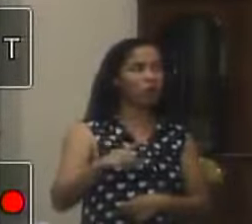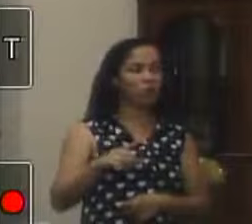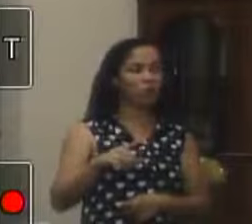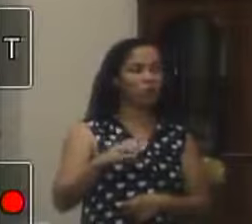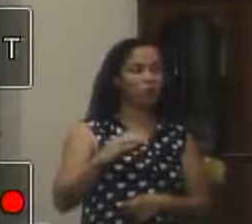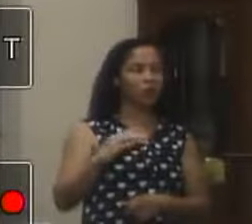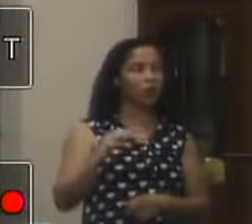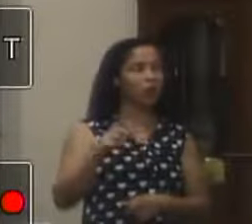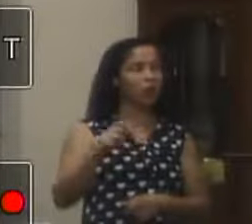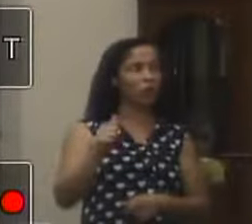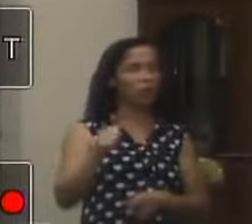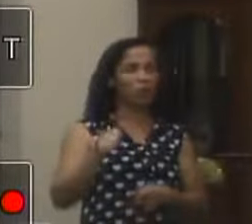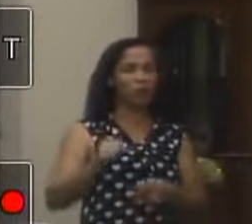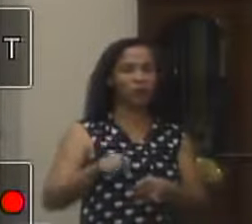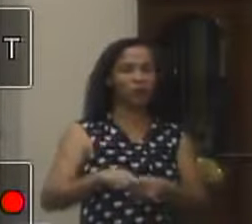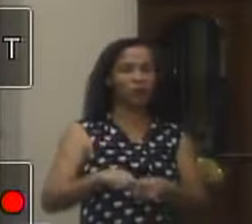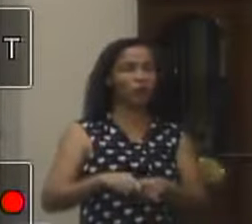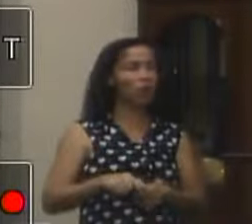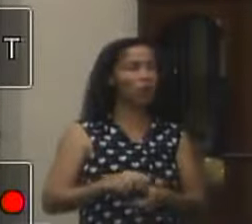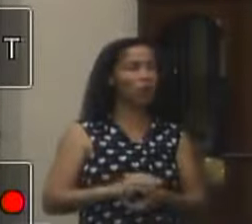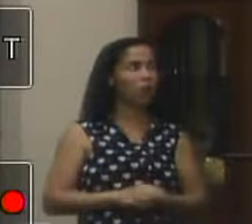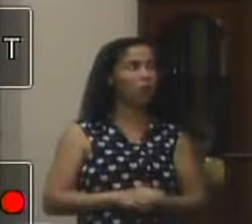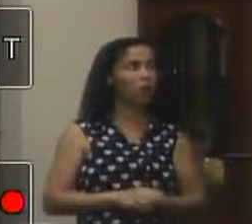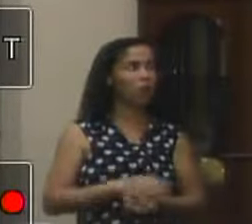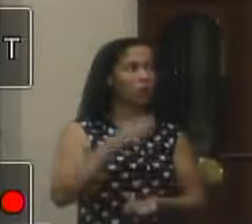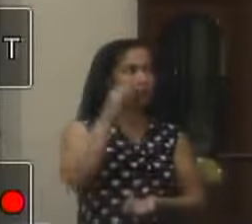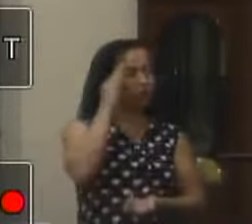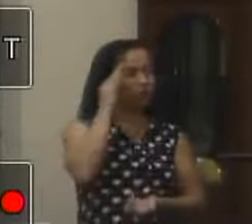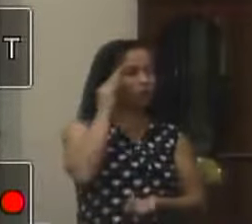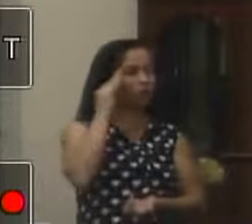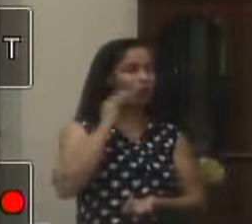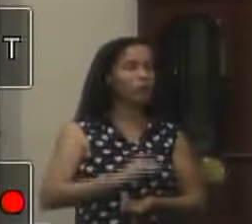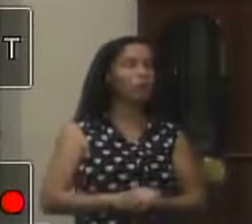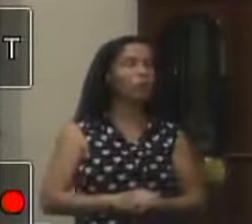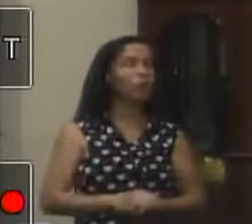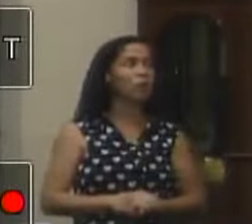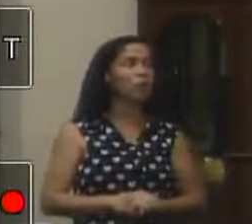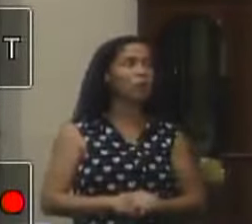mas eu vou tentar fazer da melhor forma possível.